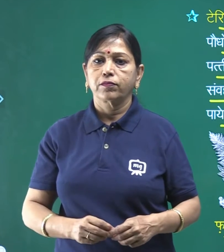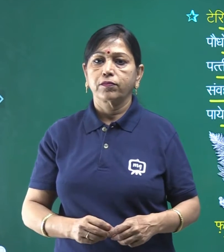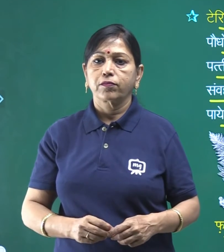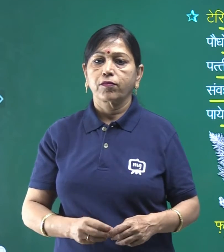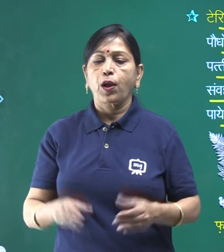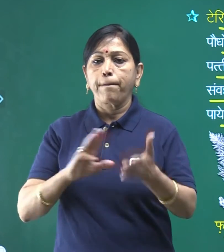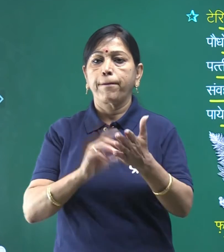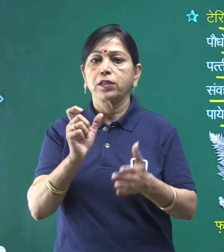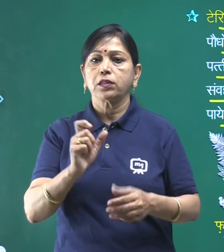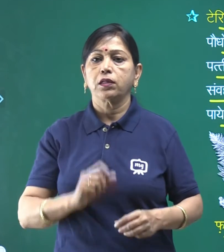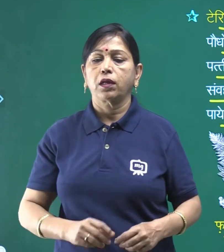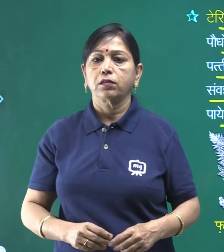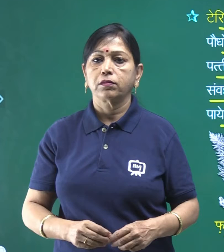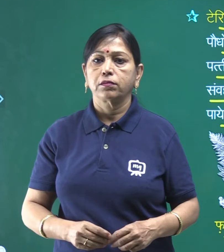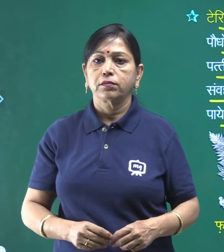मर्सिलिया,